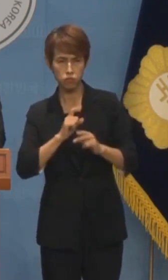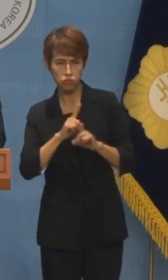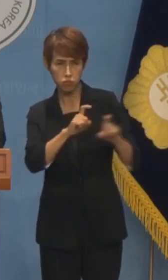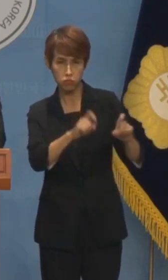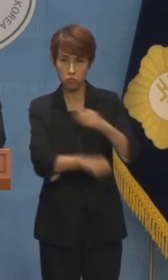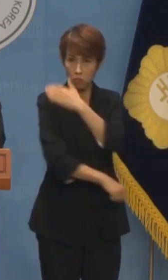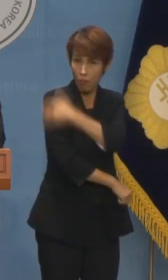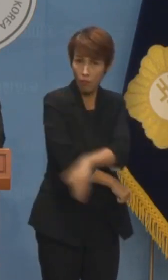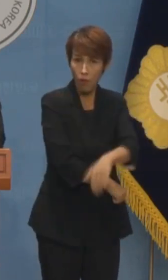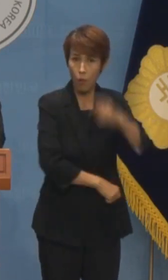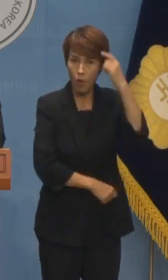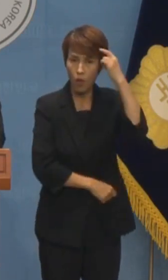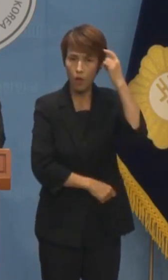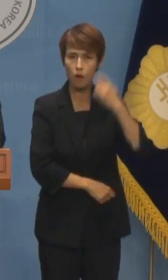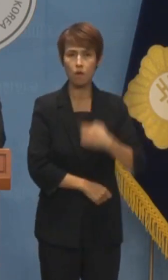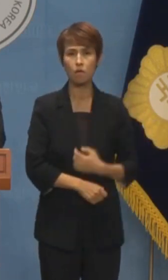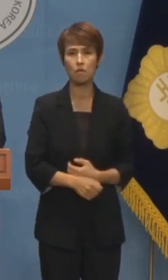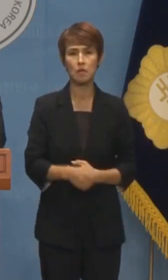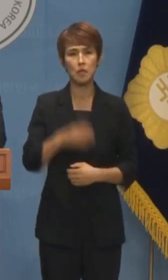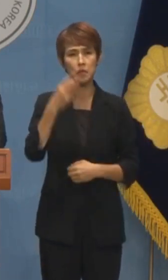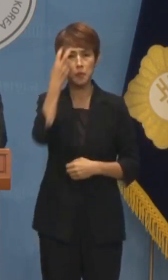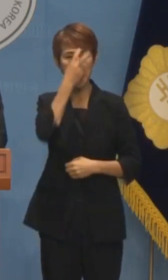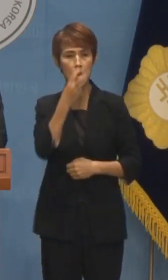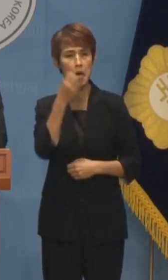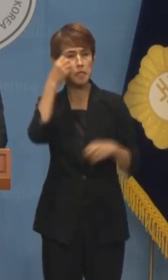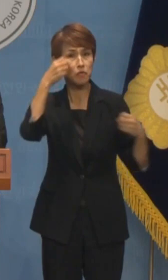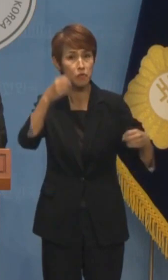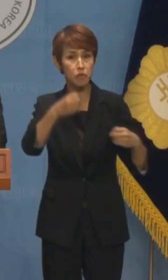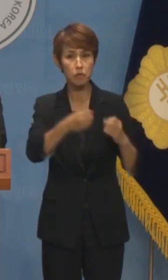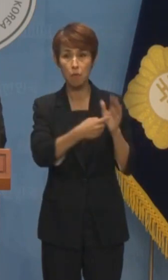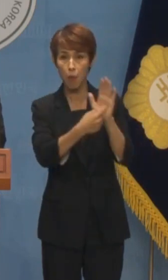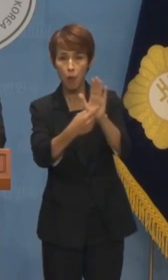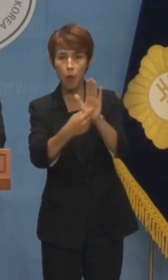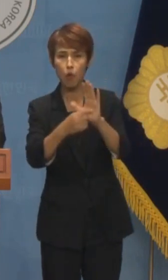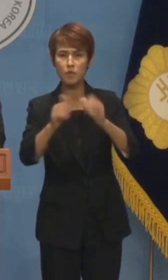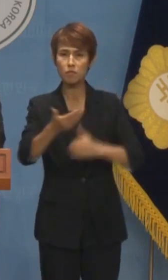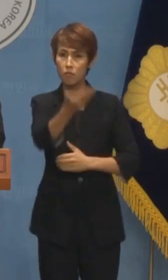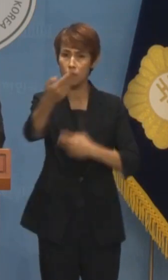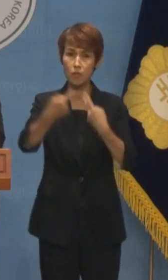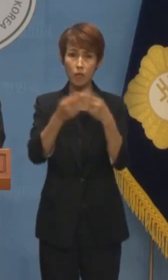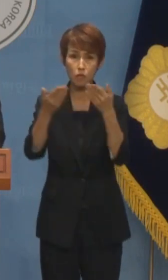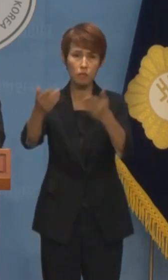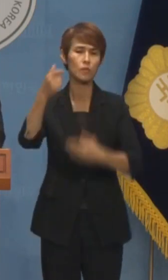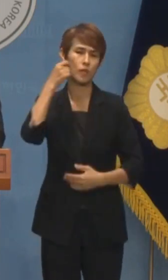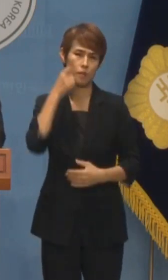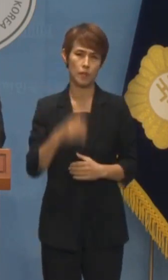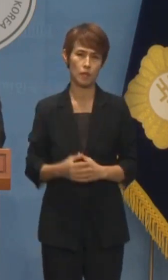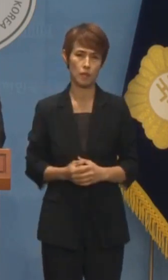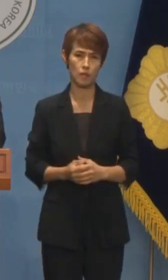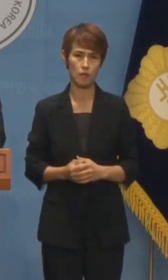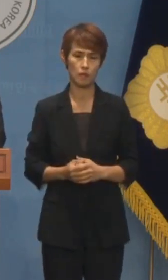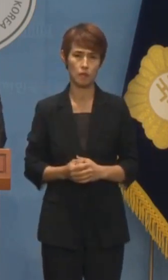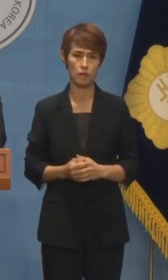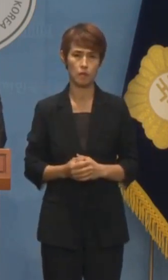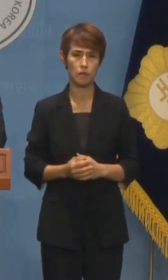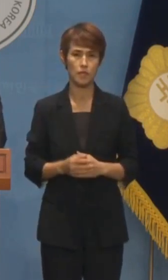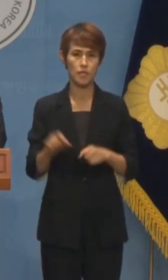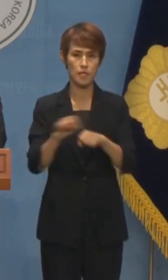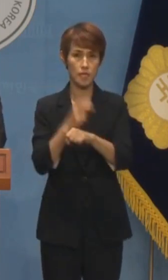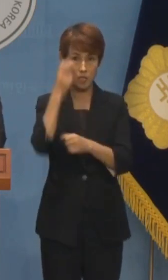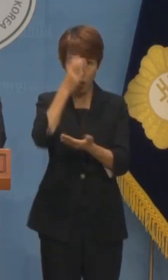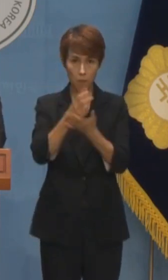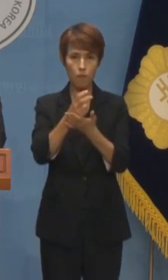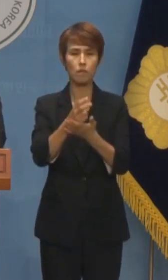동원한 수사하는 신용만으로는 국민을 납득시킬 수 없습니다. 권력으로부터 독립된